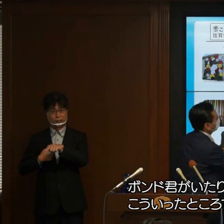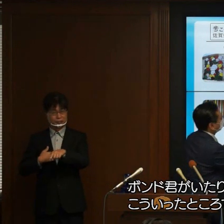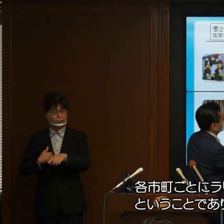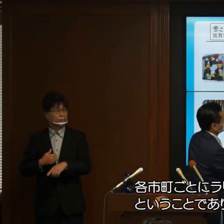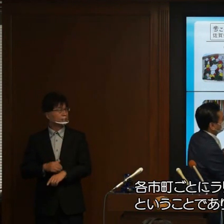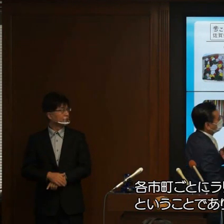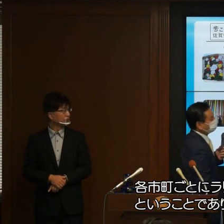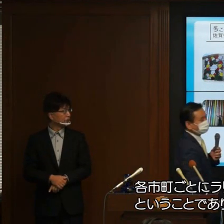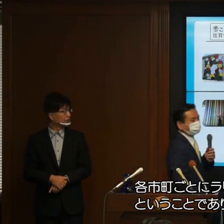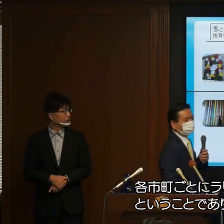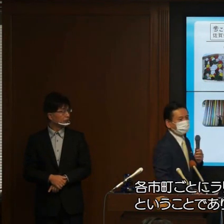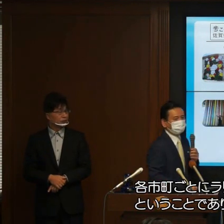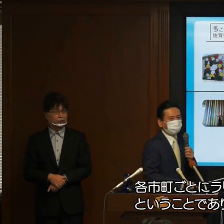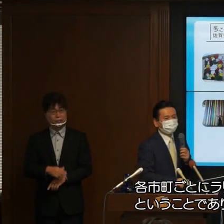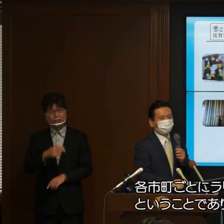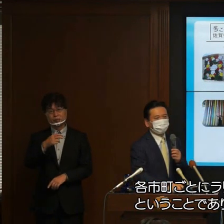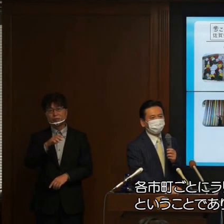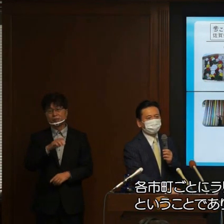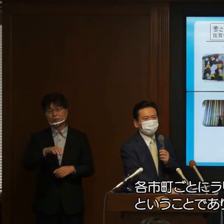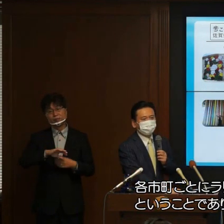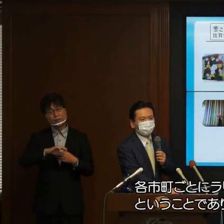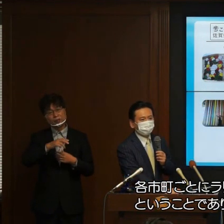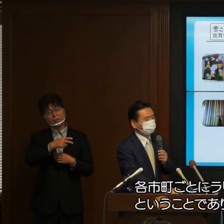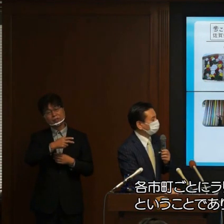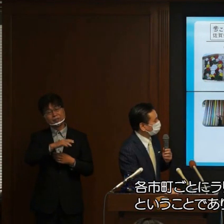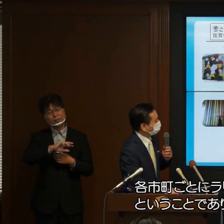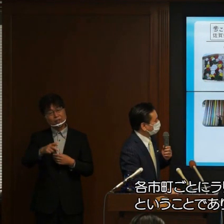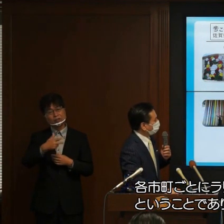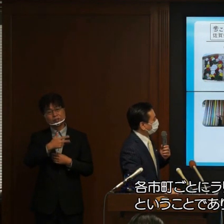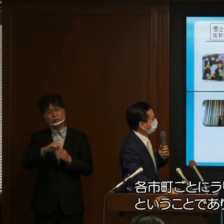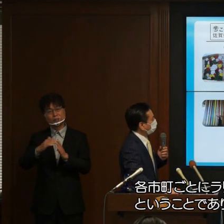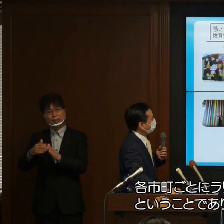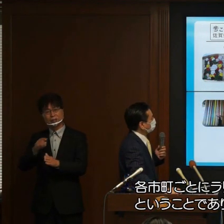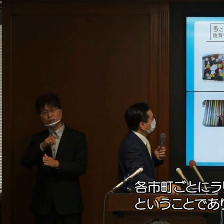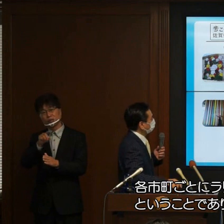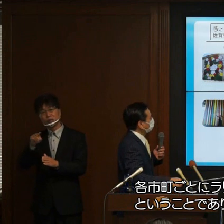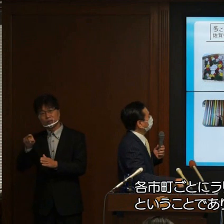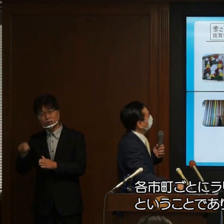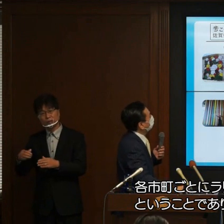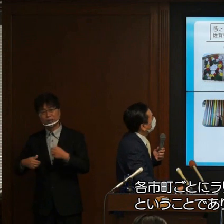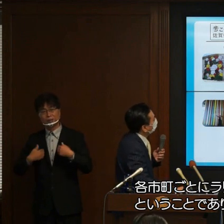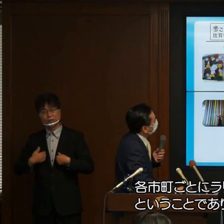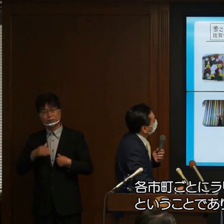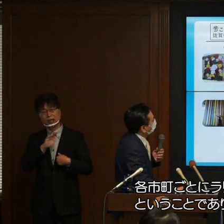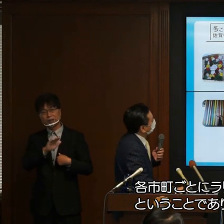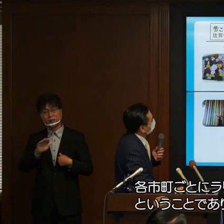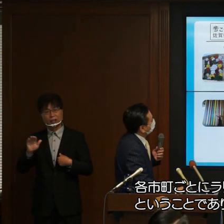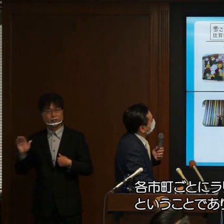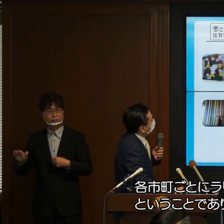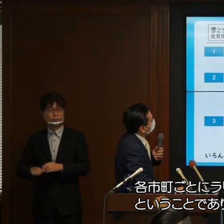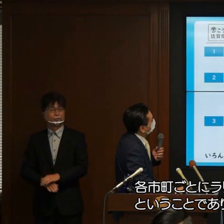う各市町ごとにですね、このラリーが楽しめるということで、あります。はい、